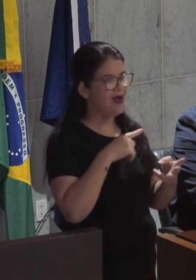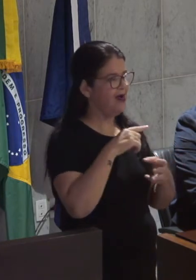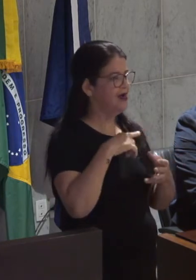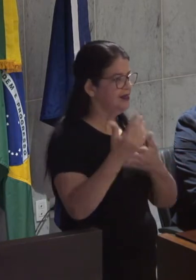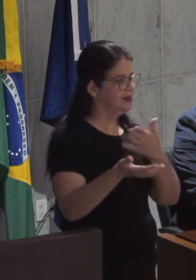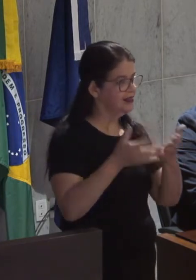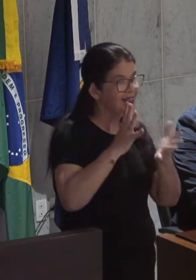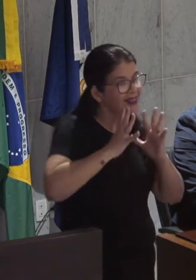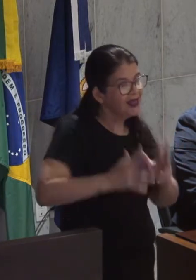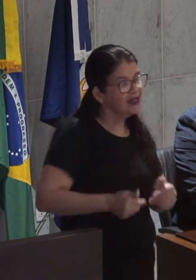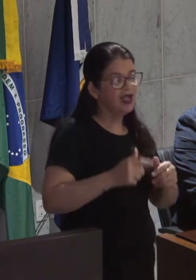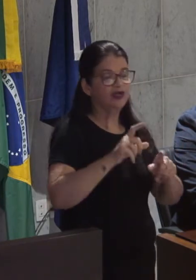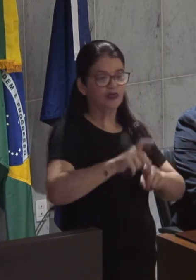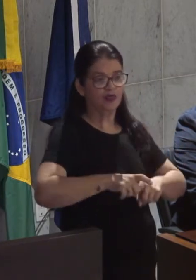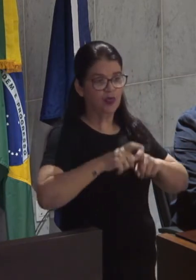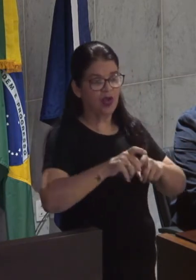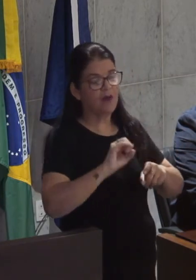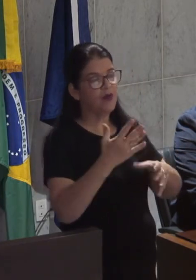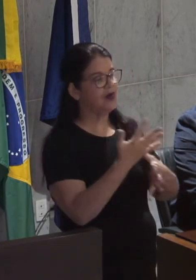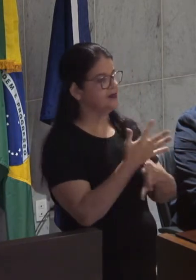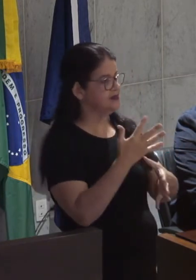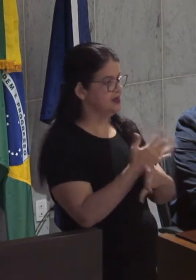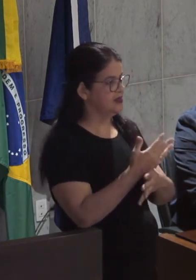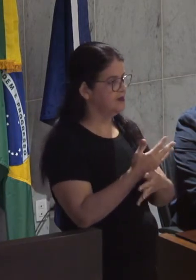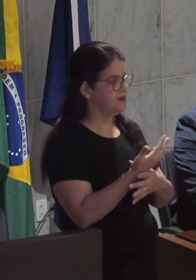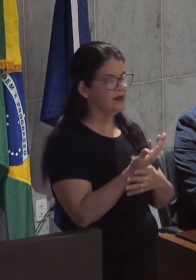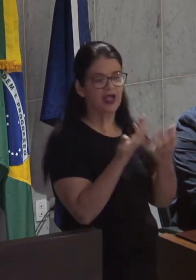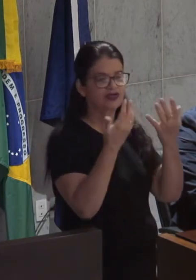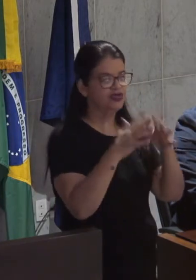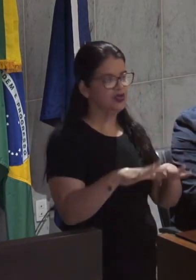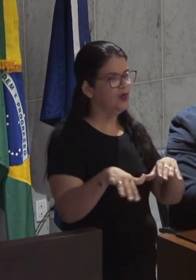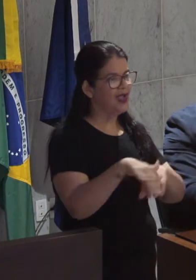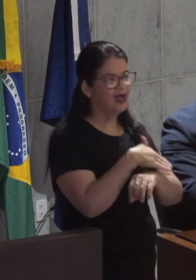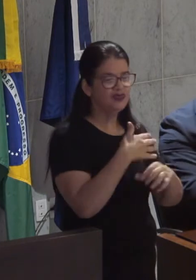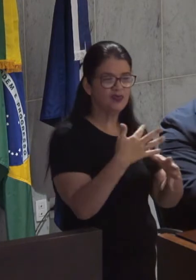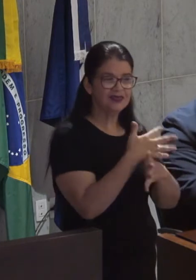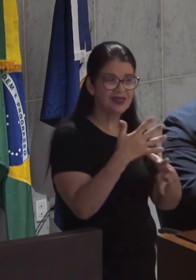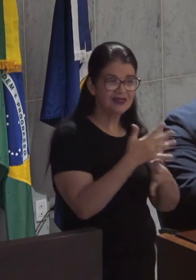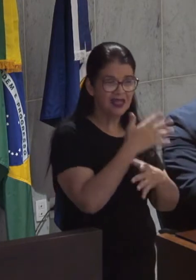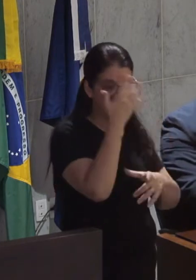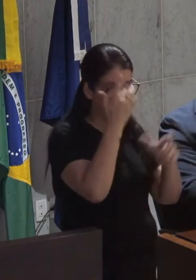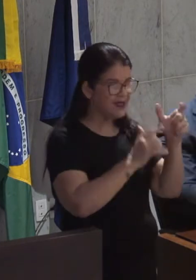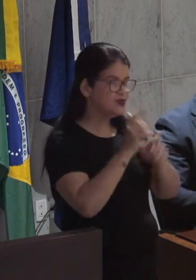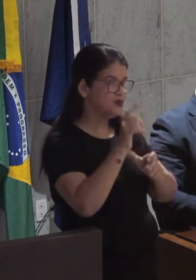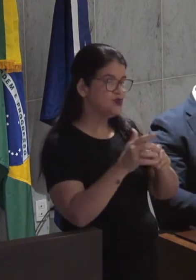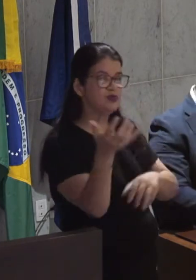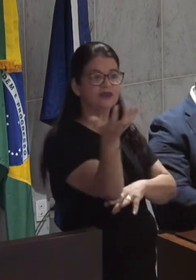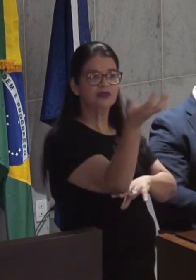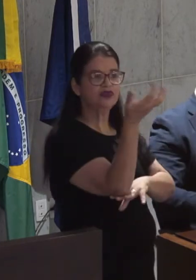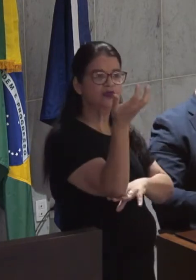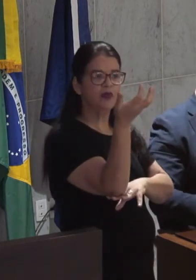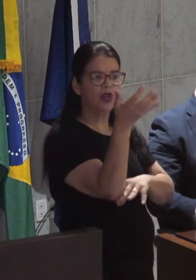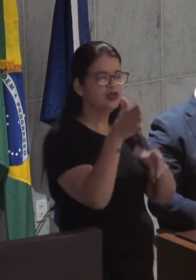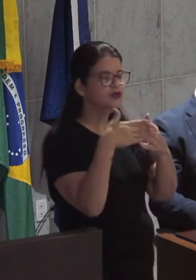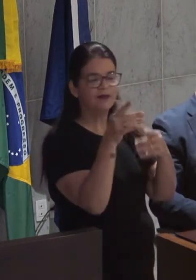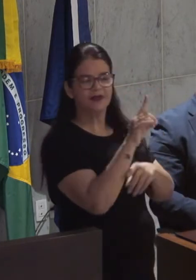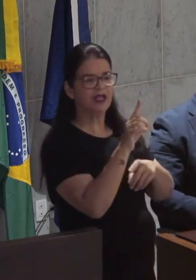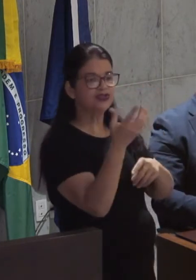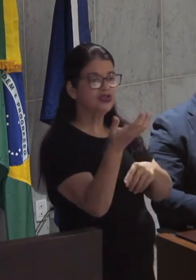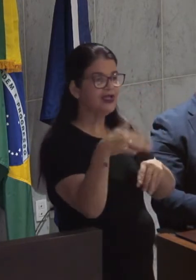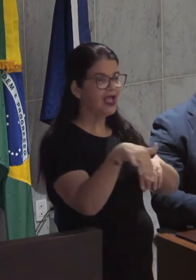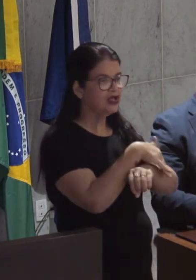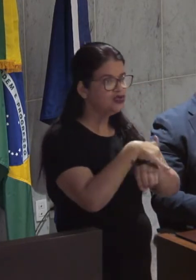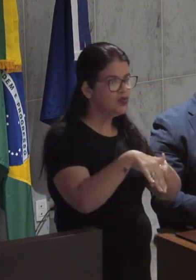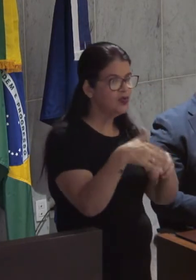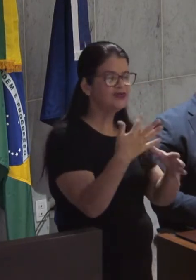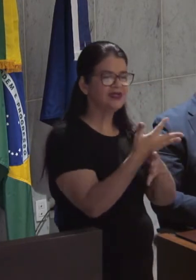tratável, seja no campo, seja na cidade. A gente não quer as ruas da cidade para as pessoas pedirem esmolas. A gente quer as ruas da cidade para